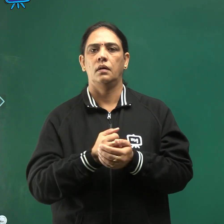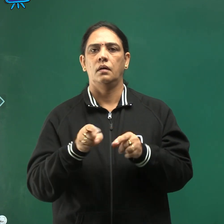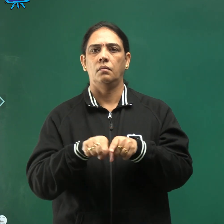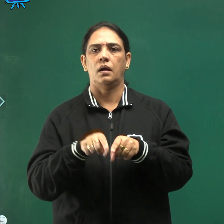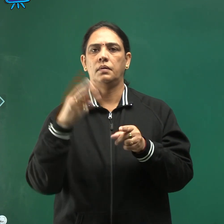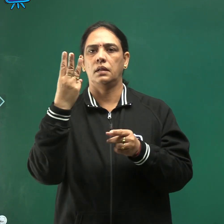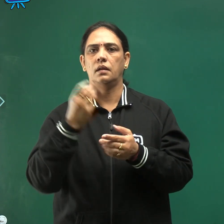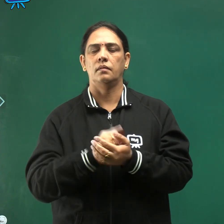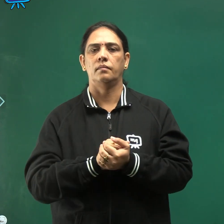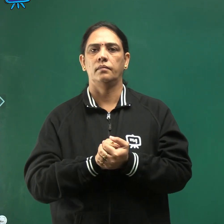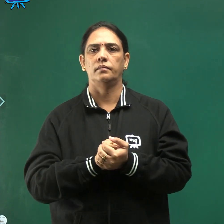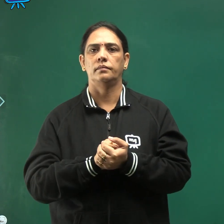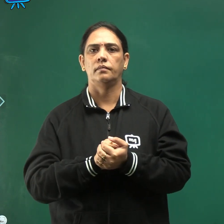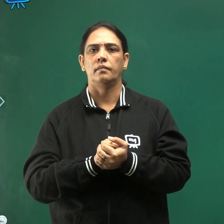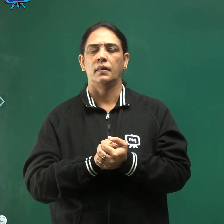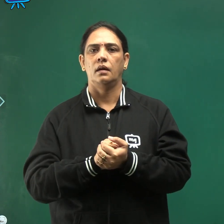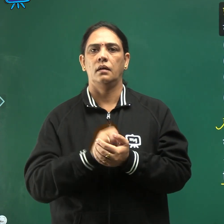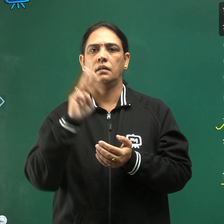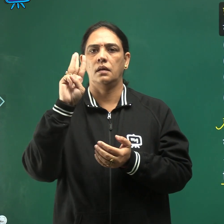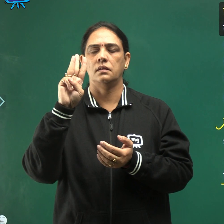बराबर 3। तृतीय पद